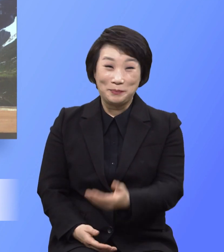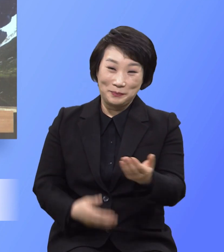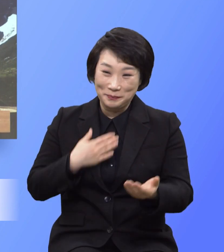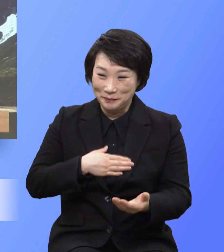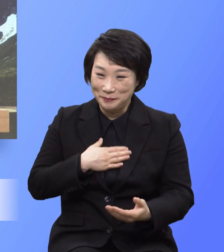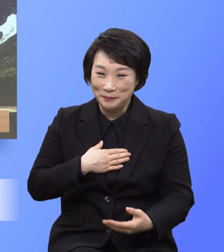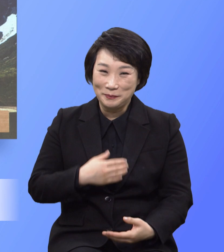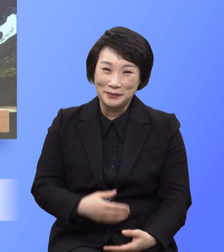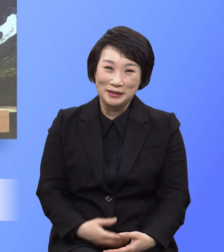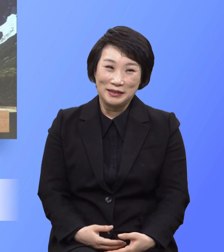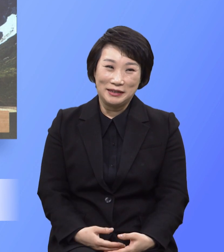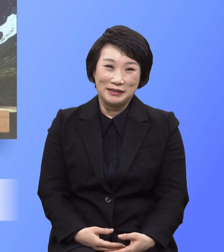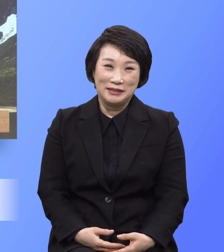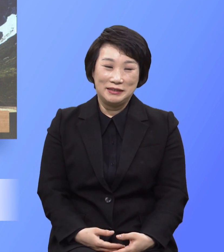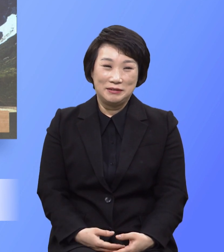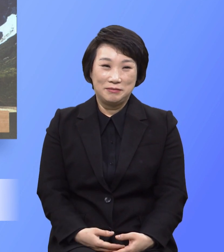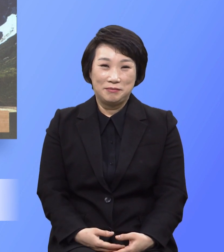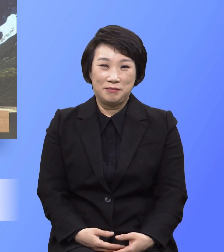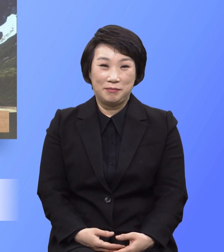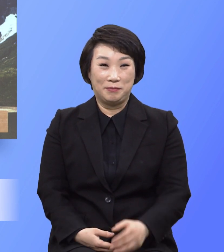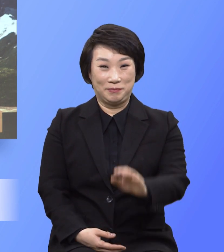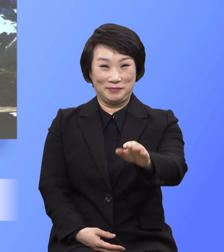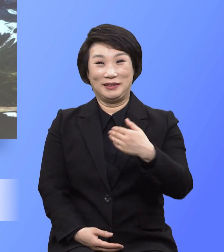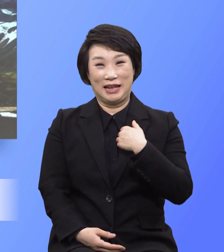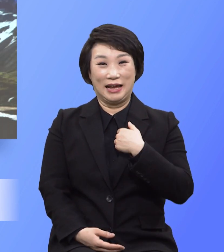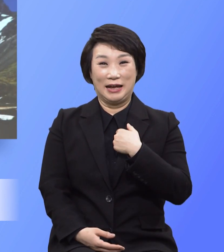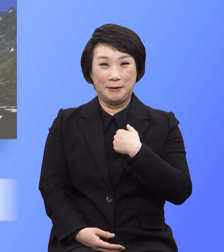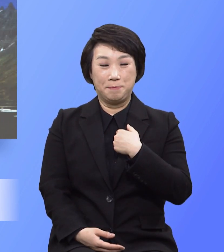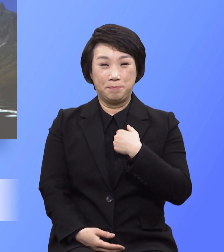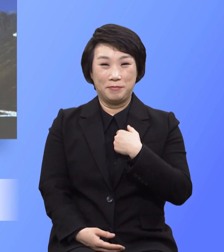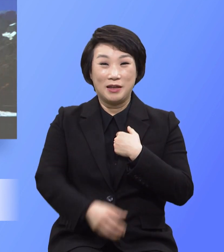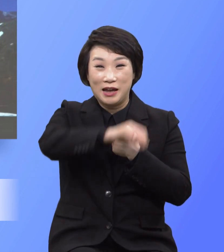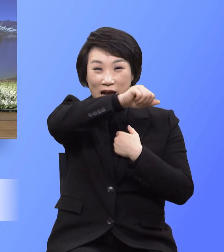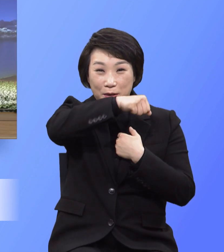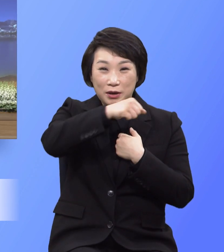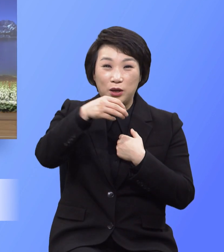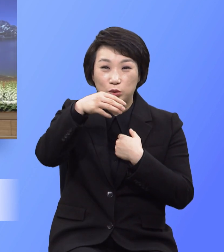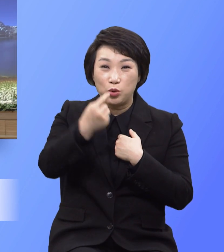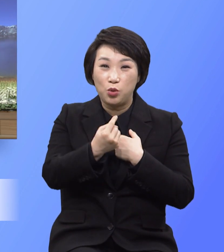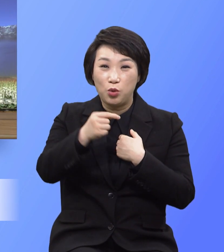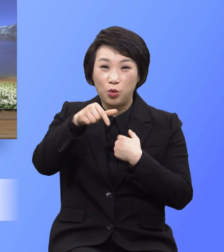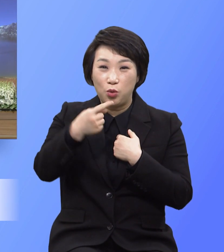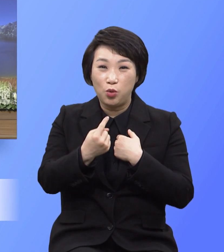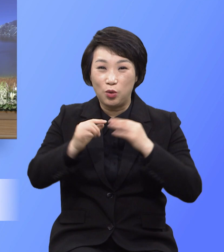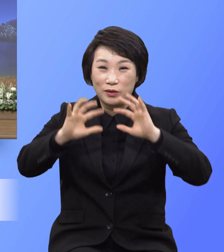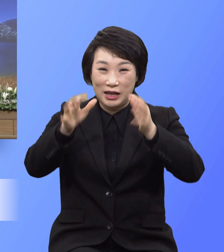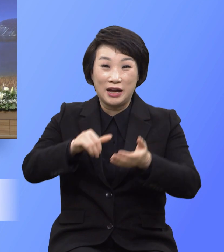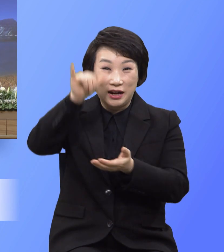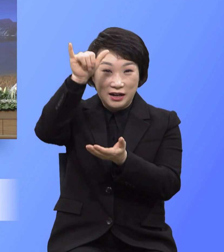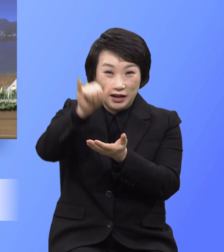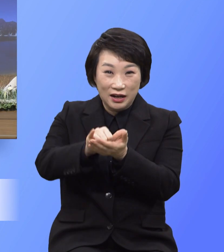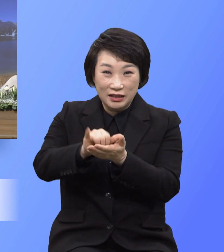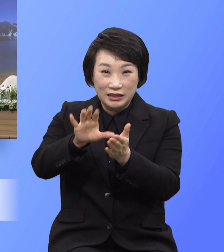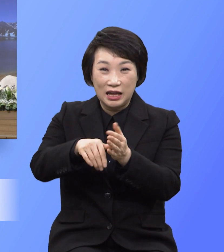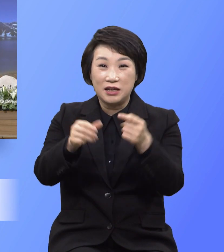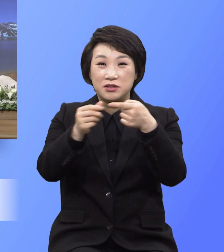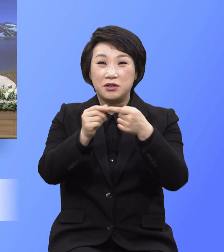아십니까? 예, 제가 토고에 가서 첫날